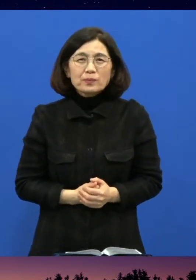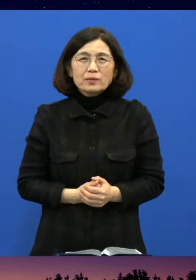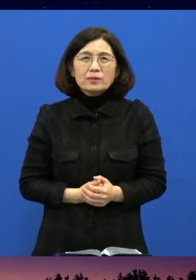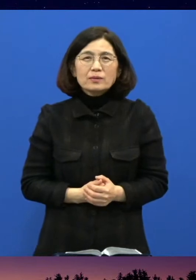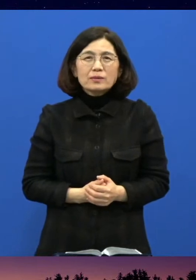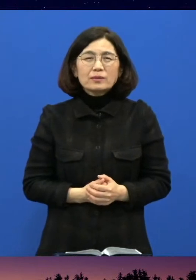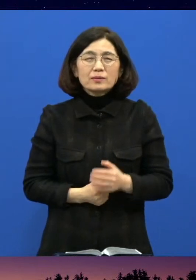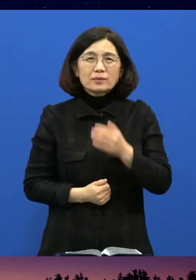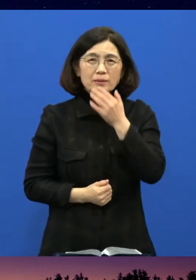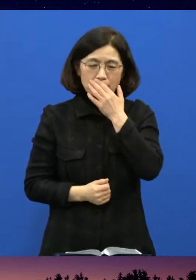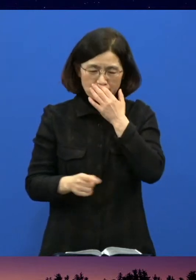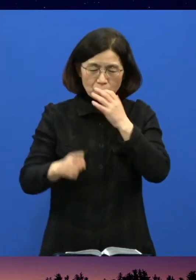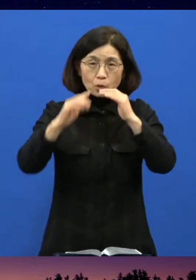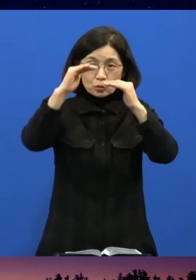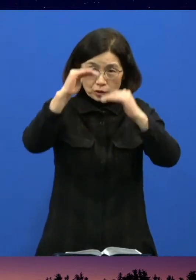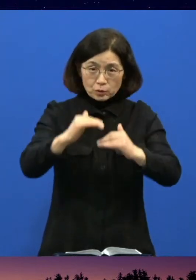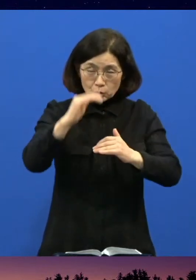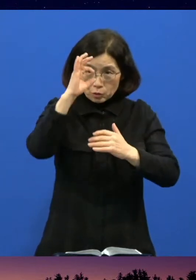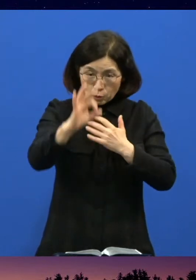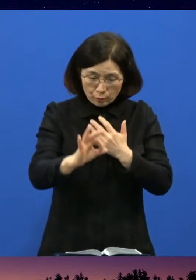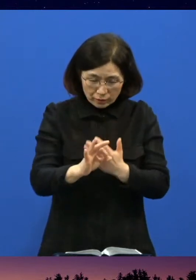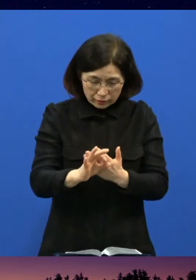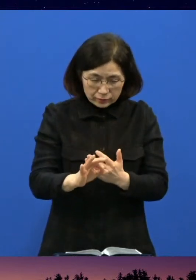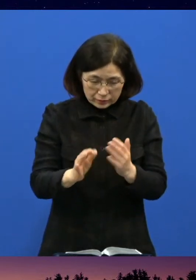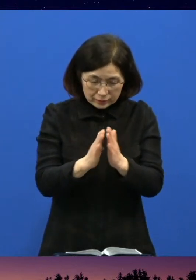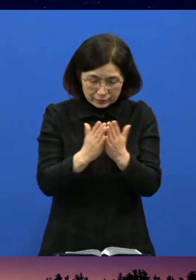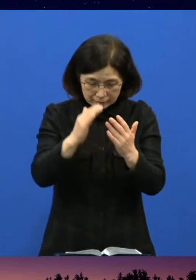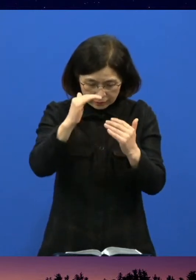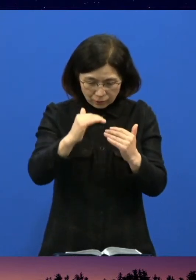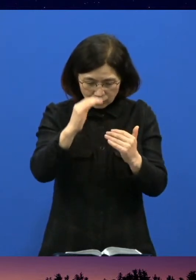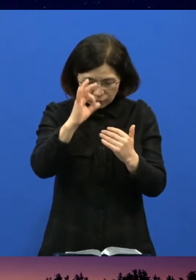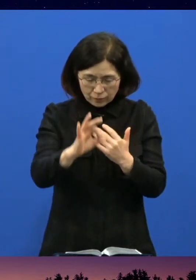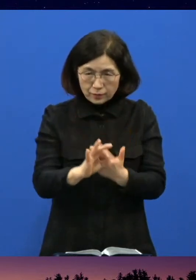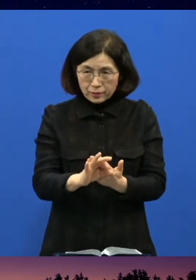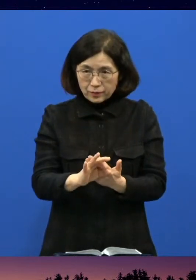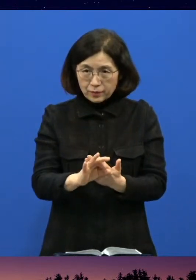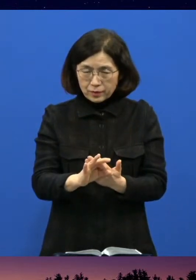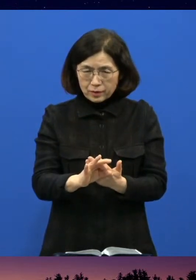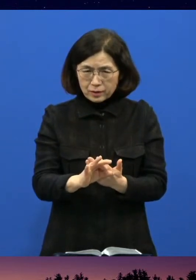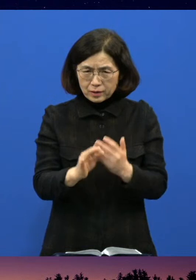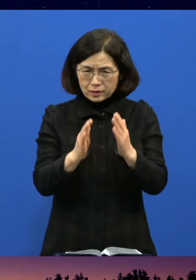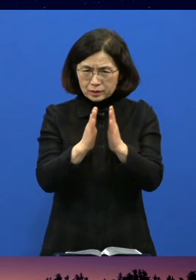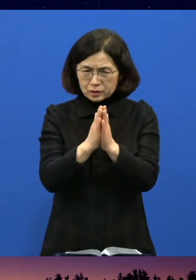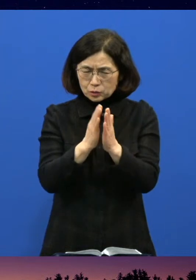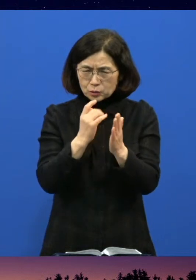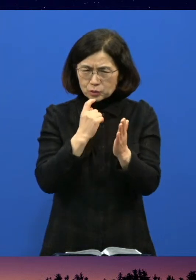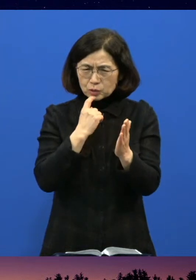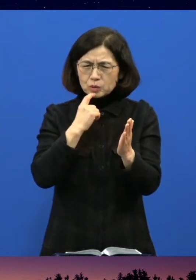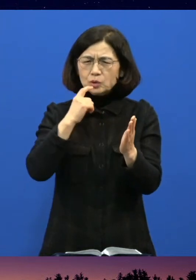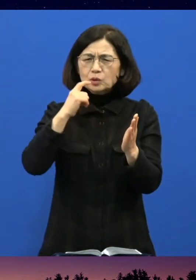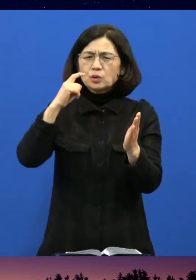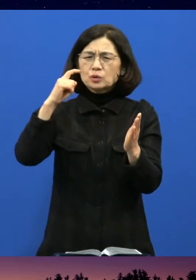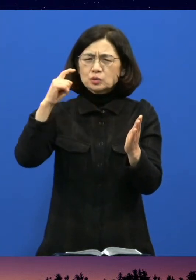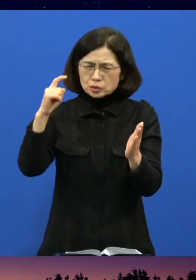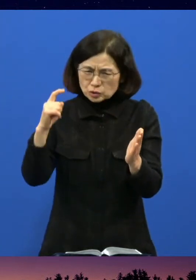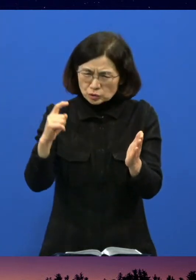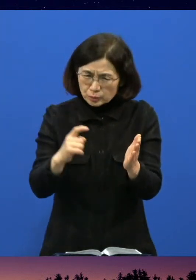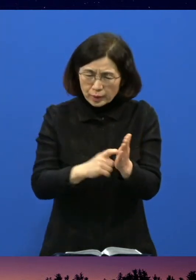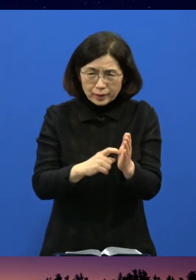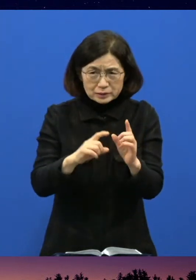그러니까 여러분, 오늘 이 본문에서 우리에게 주는 것은 우리가 기도를 쉽게 하지 않는, 또 기도가 어렵기